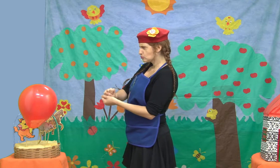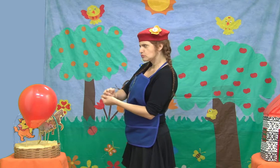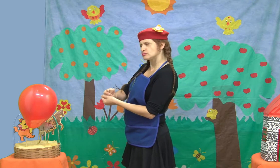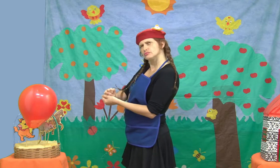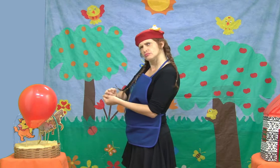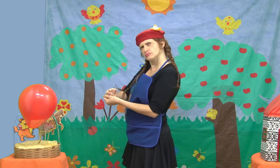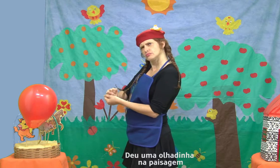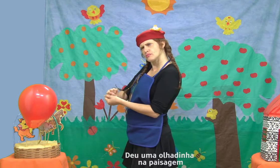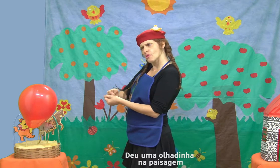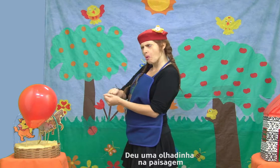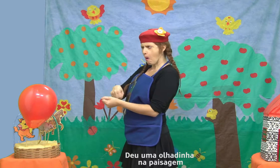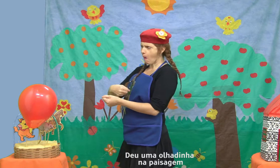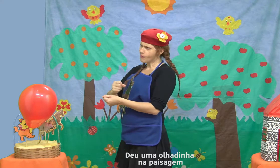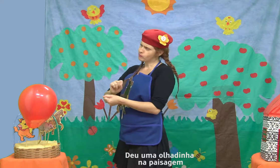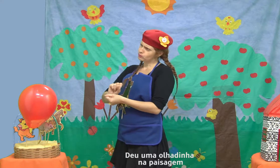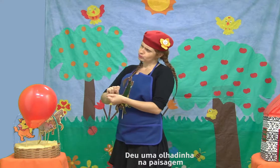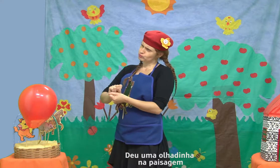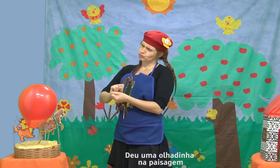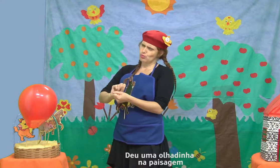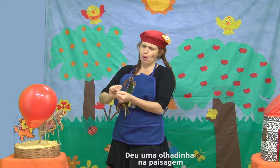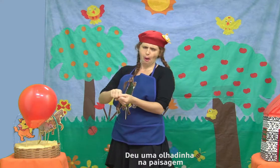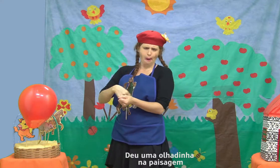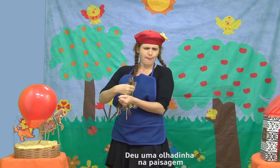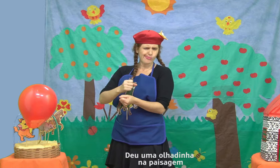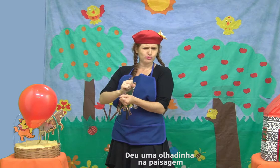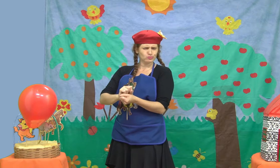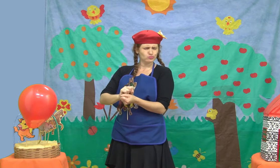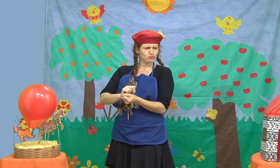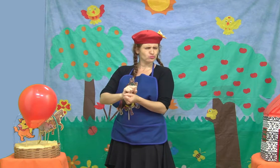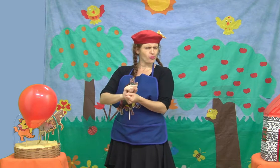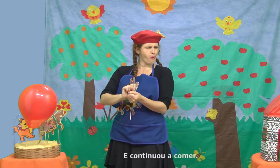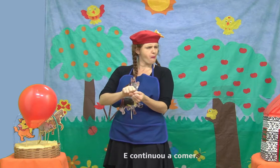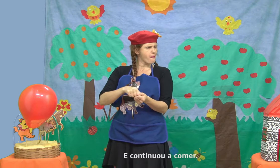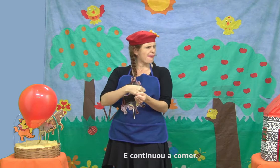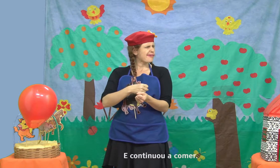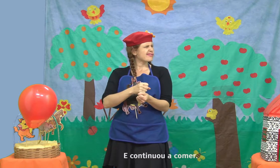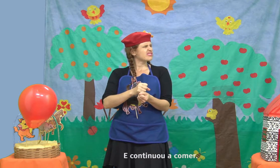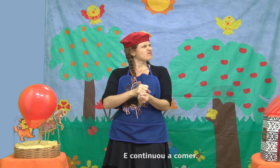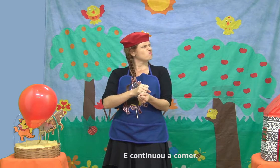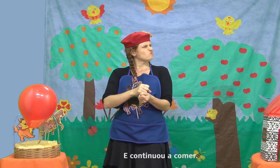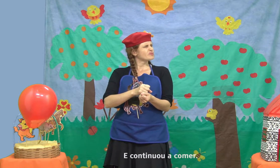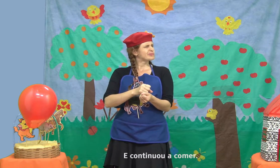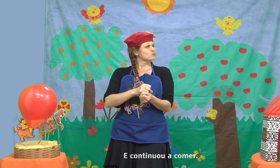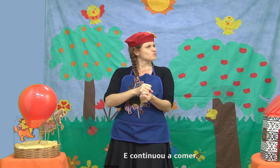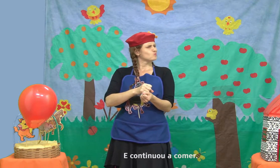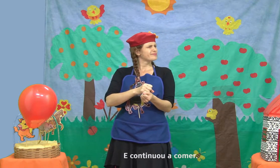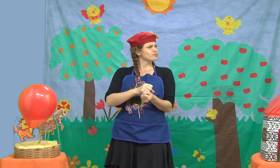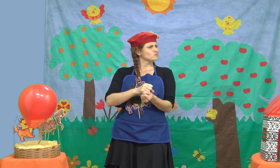é uma olhadinha na paisagem e continuou comigo